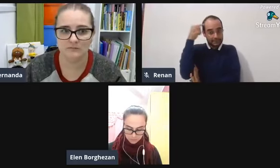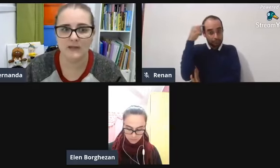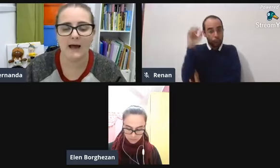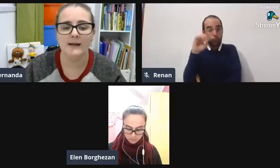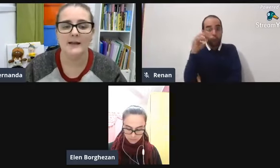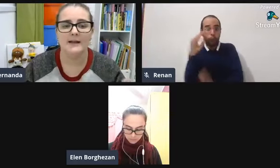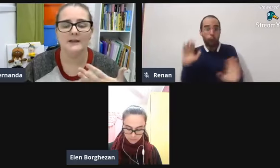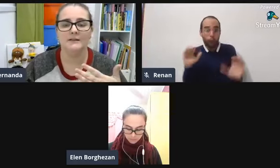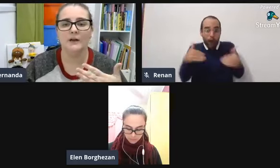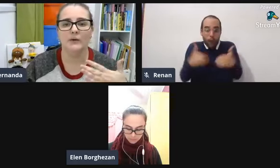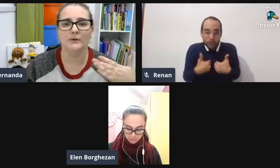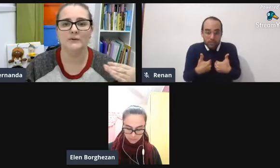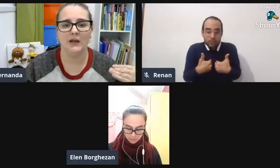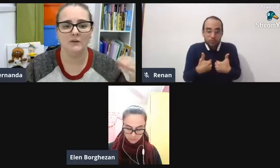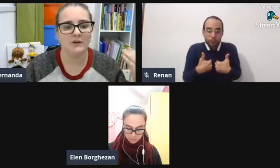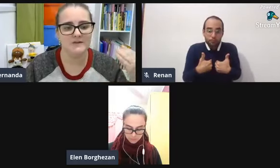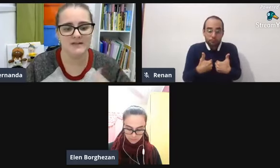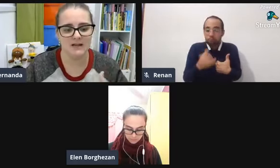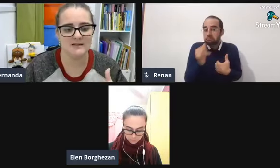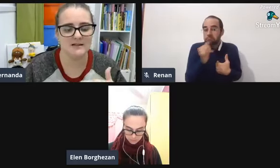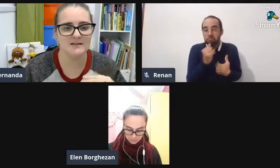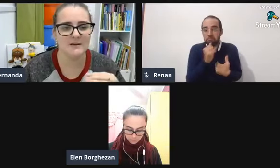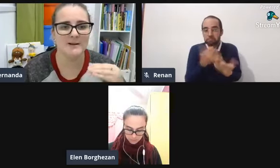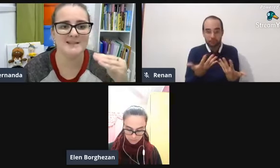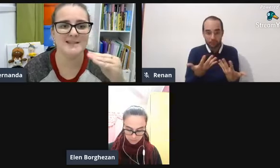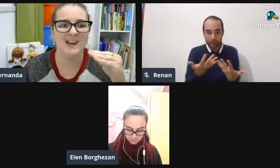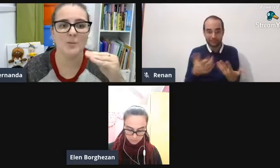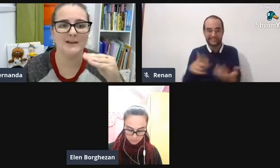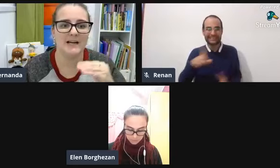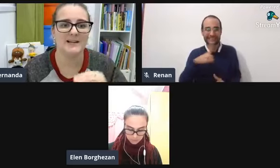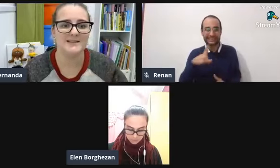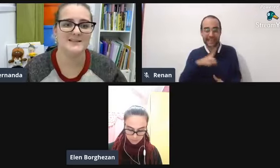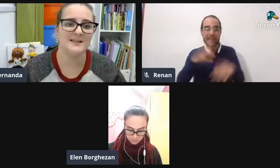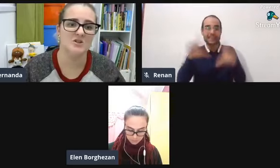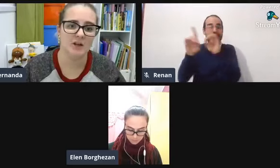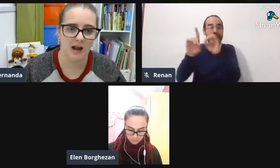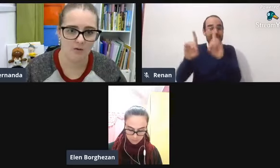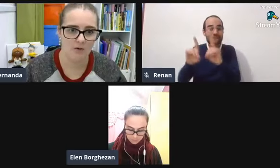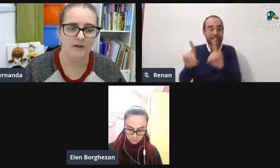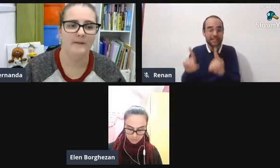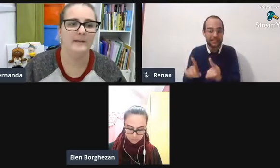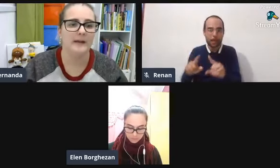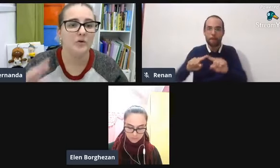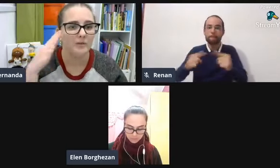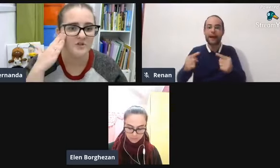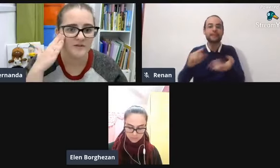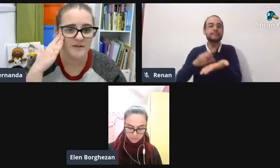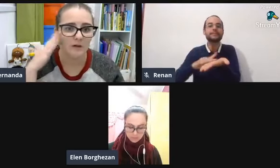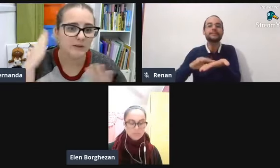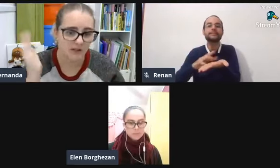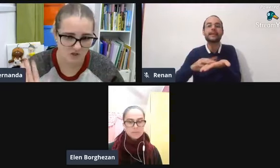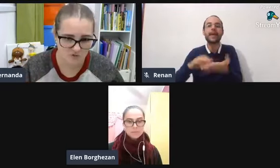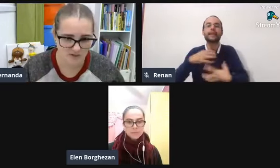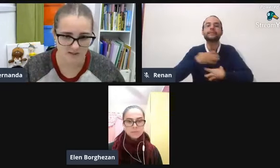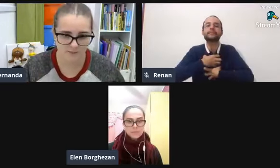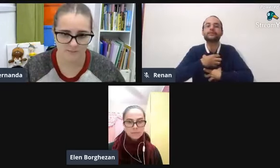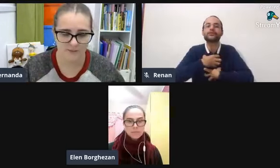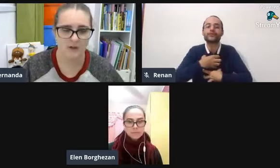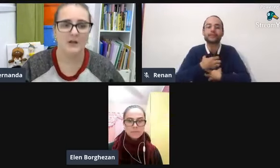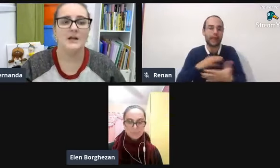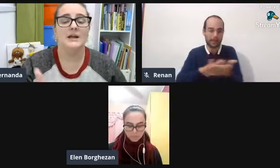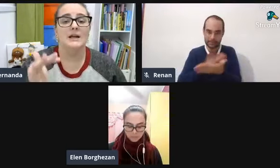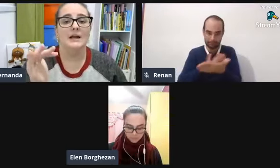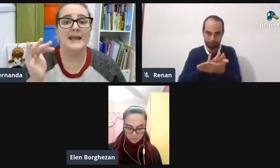autismo, tá? Então, eu tenho deficiências, mas nenhuma delas é sensorial. Nenhuma de visão e nem de